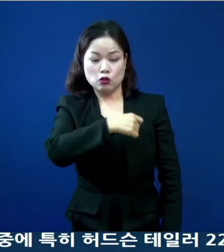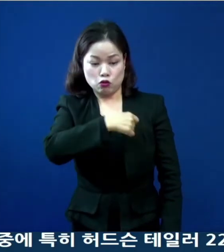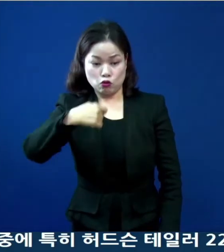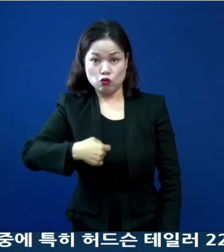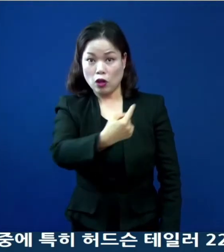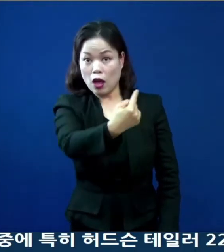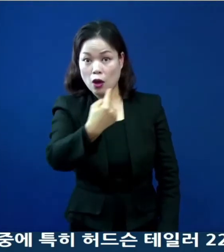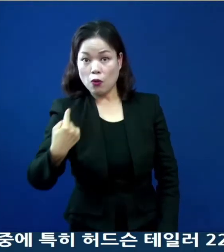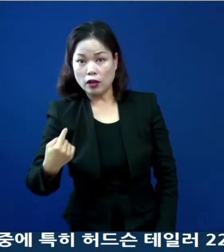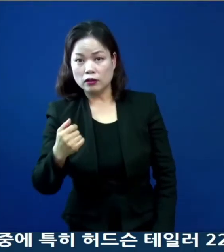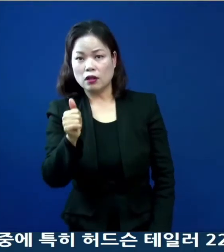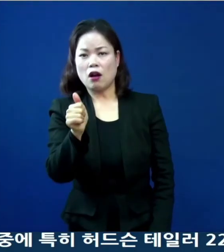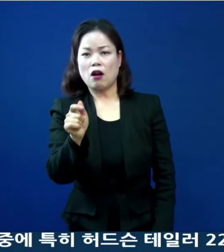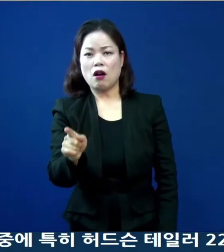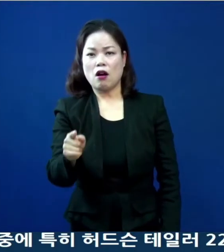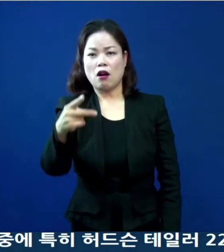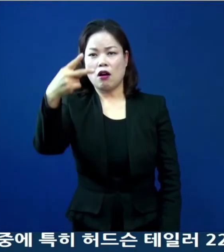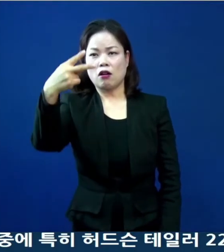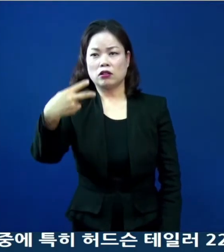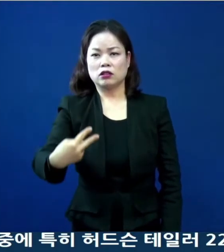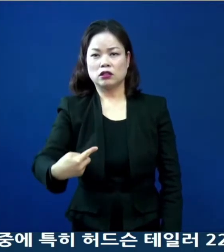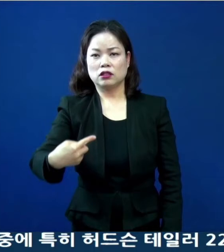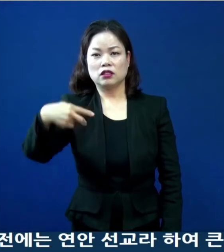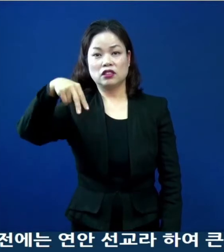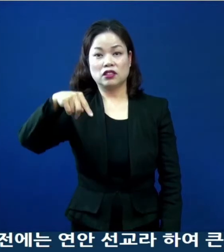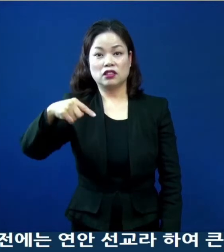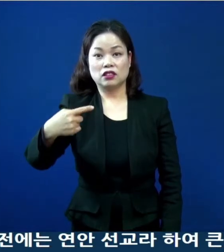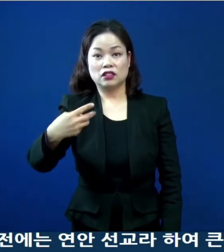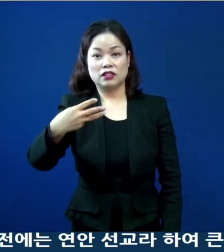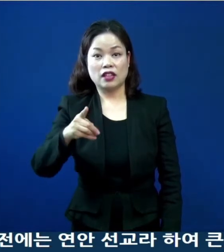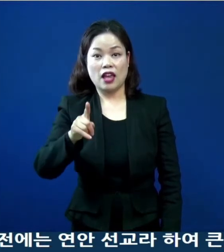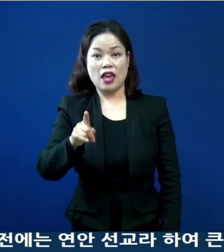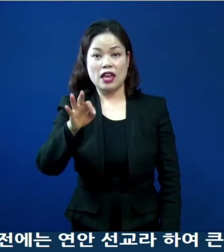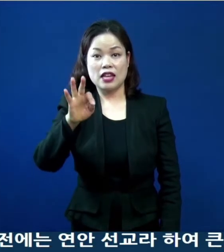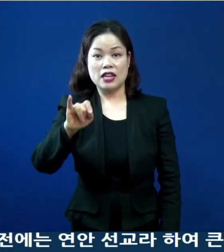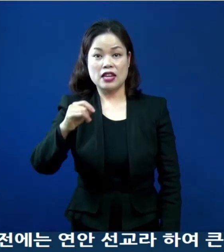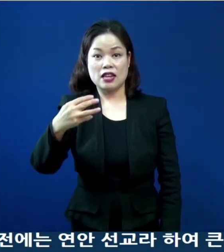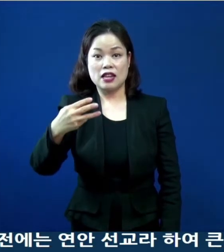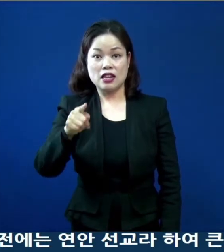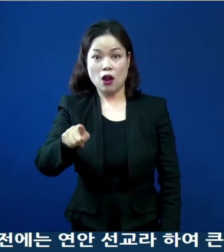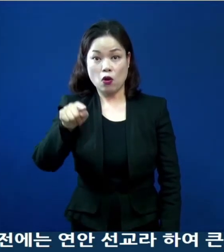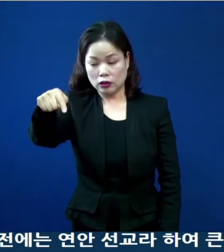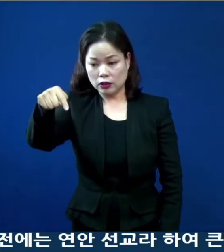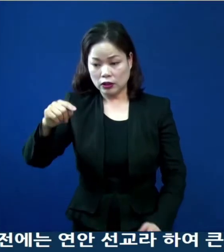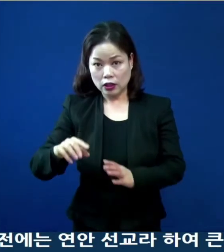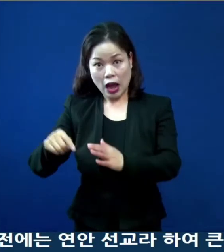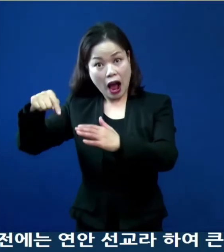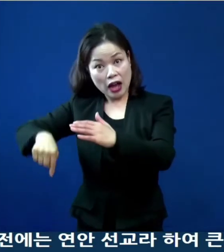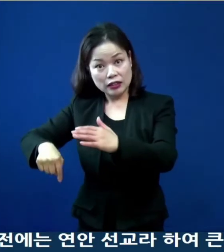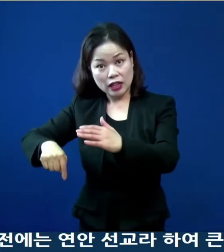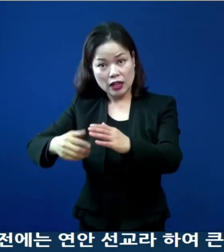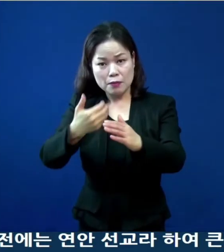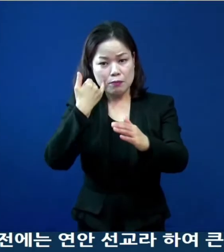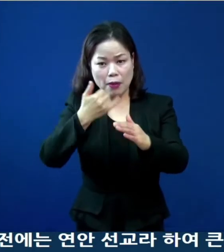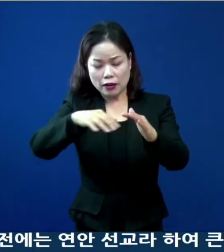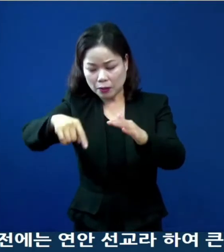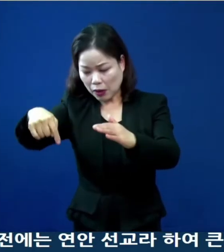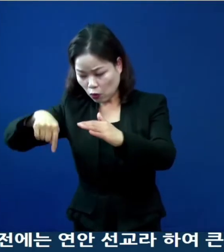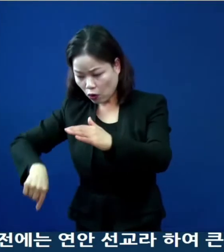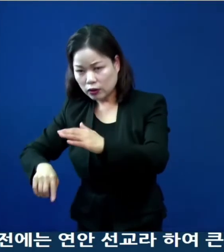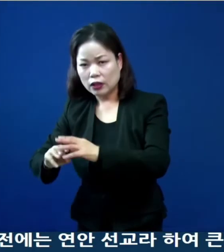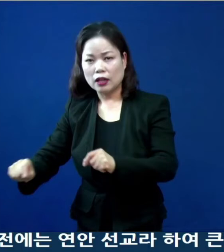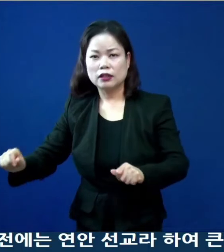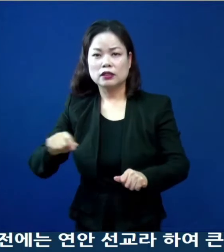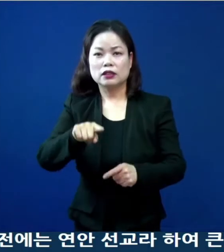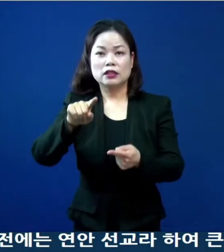와서 이 허드슨 테일러는 내주로 들어가야 되겠다 결단을 내립니다. 세계사 시간에